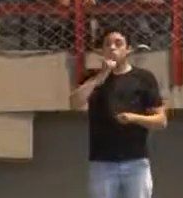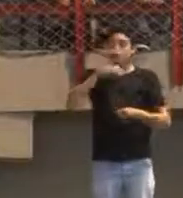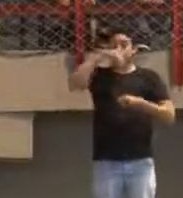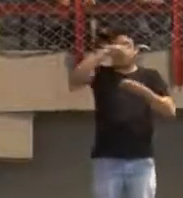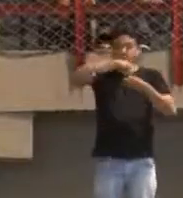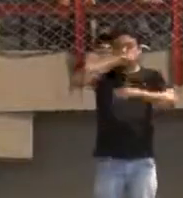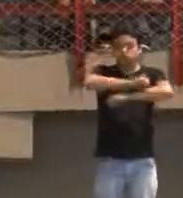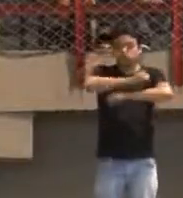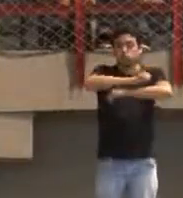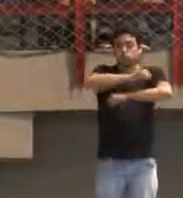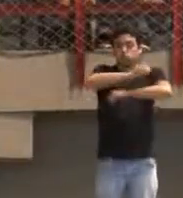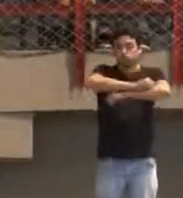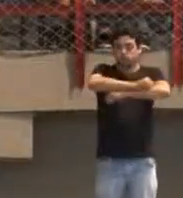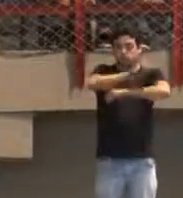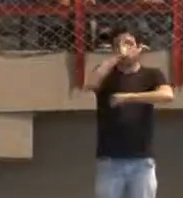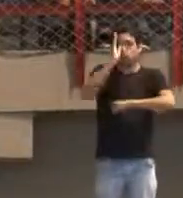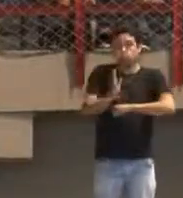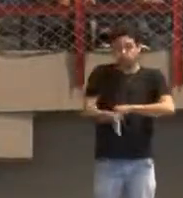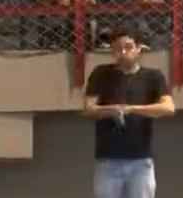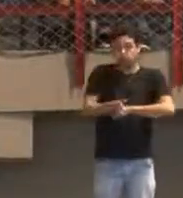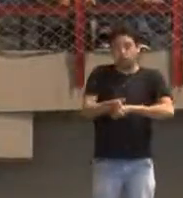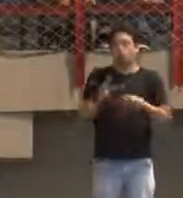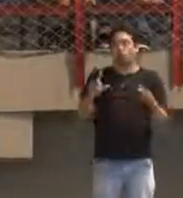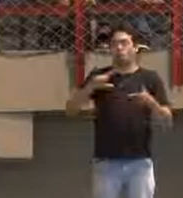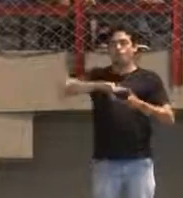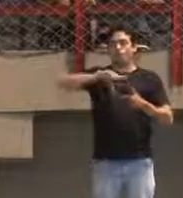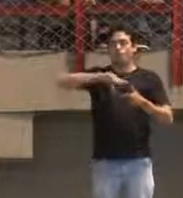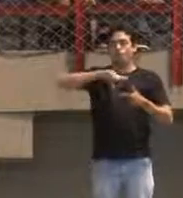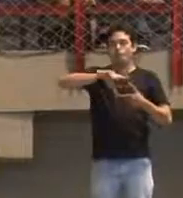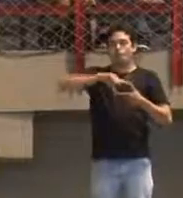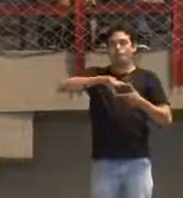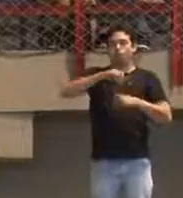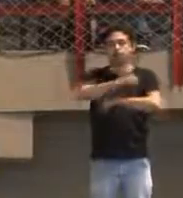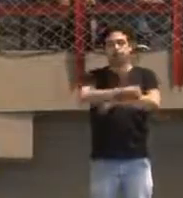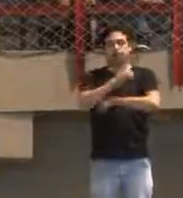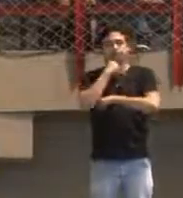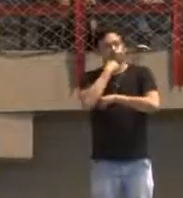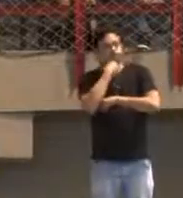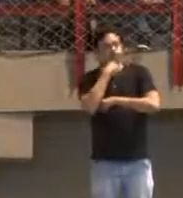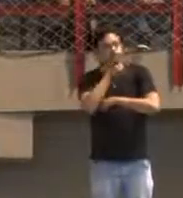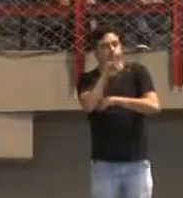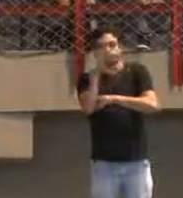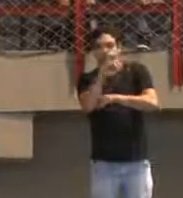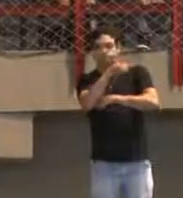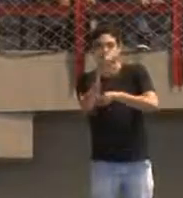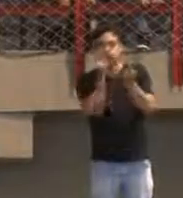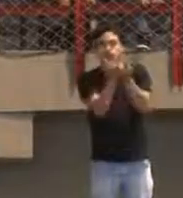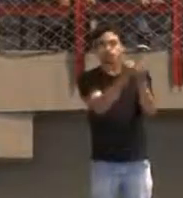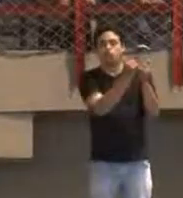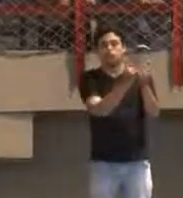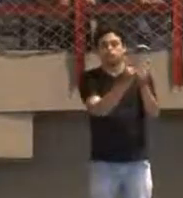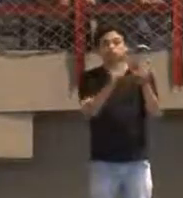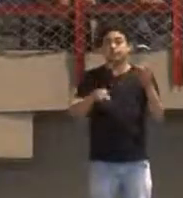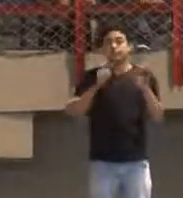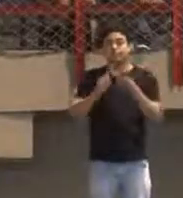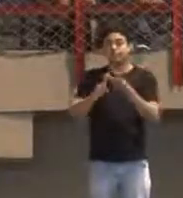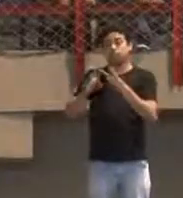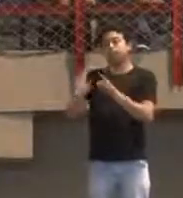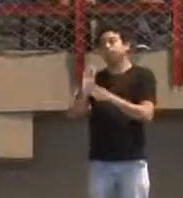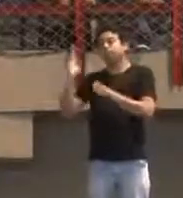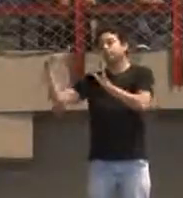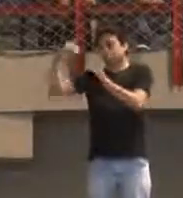casa, na janela, já está inútil, prestando atenção na vida dos outros, fofoqueira. Lá para dentro,